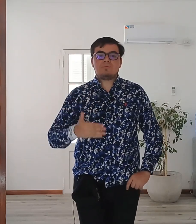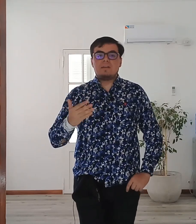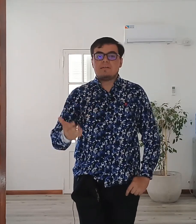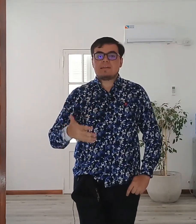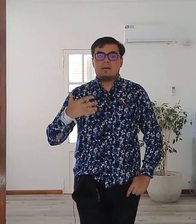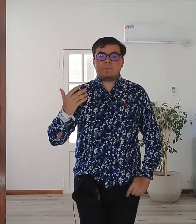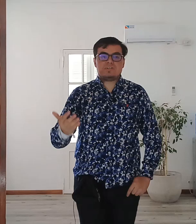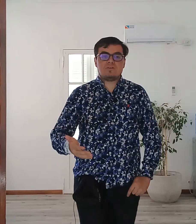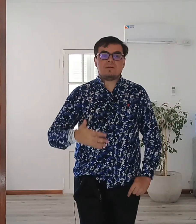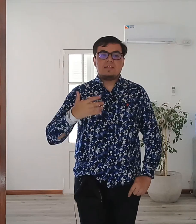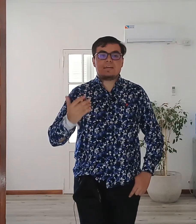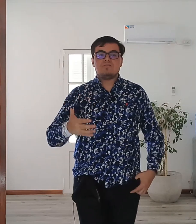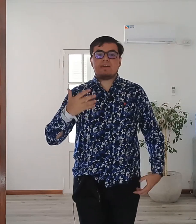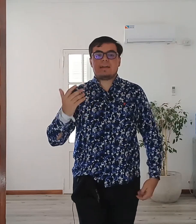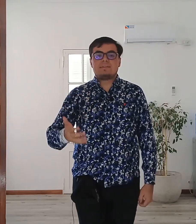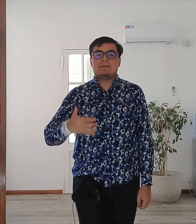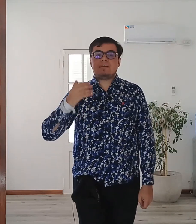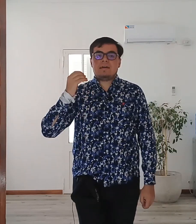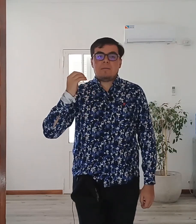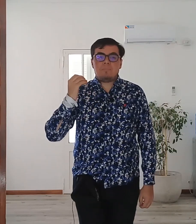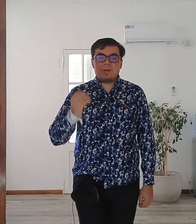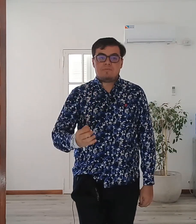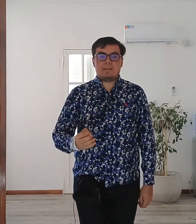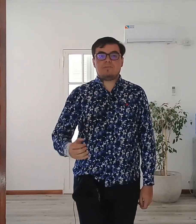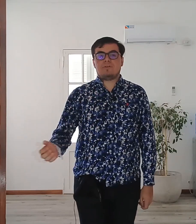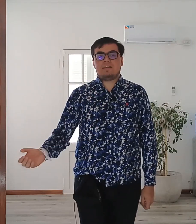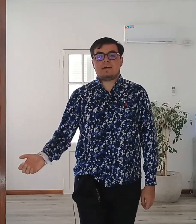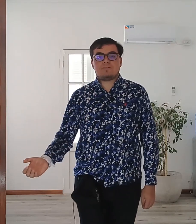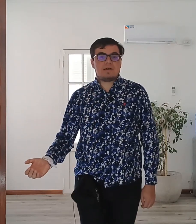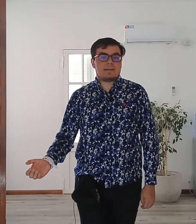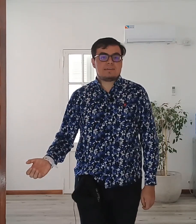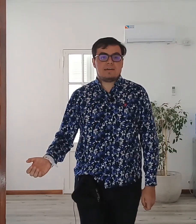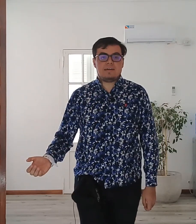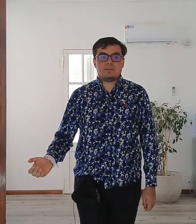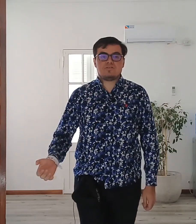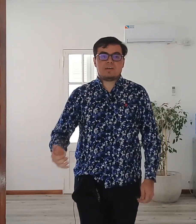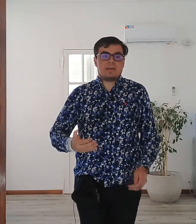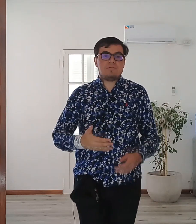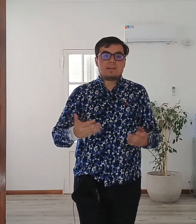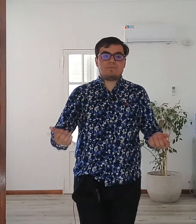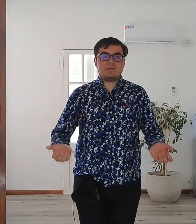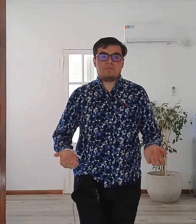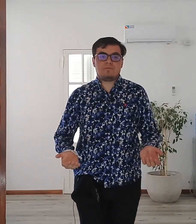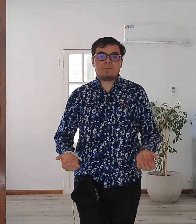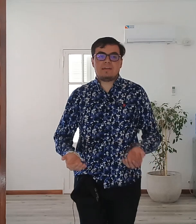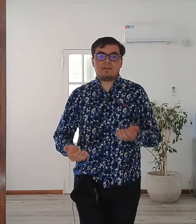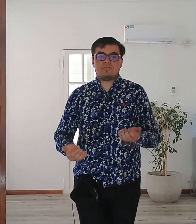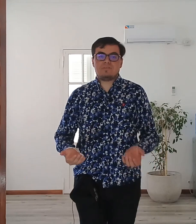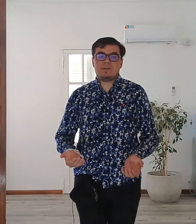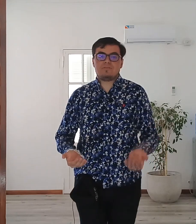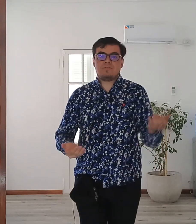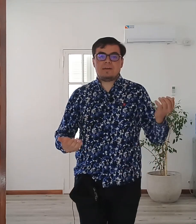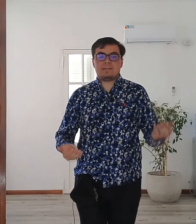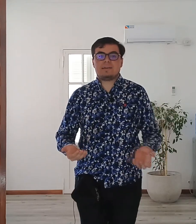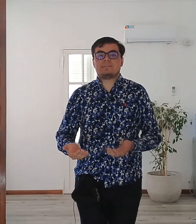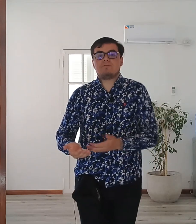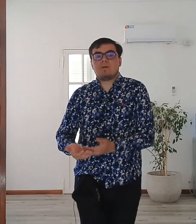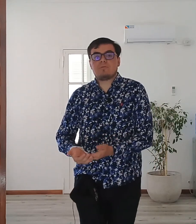de libertad de expresión, derecho de carácter preferido en las categorías clásicas de derechos, encuentra aquí una dificultad de reconocimiento en esta clase de nuevas